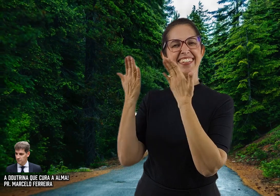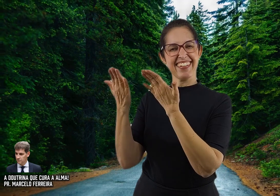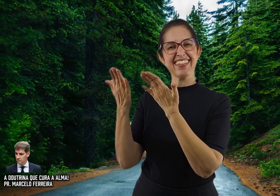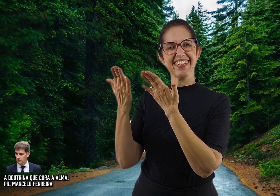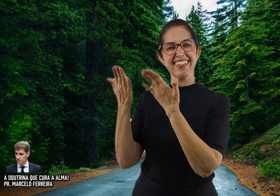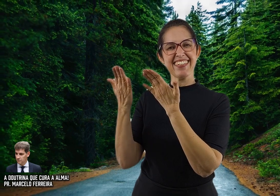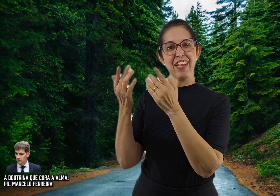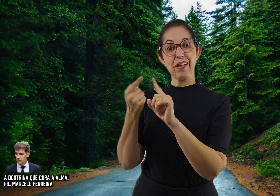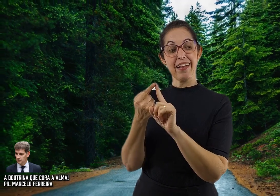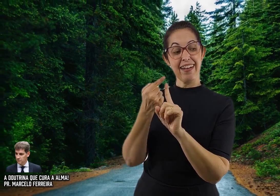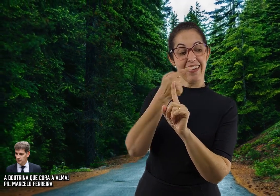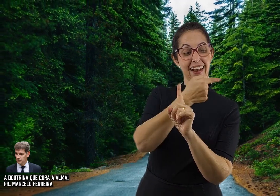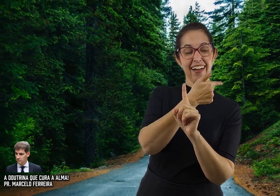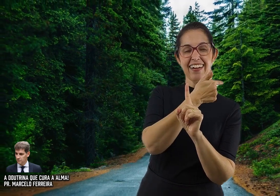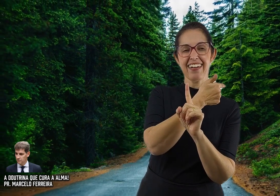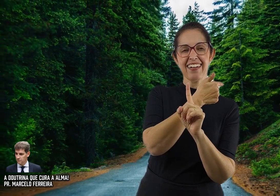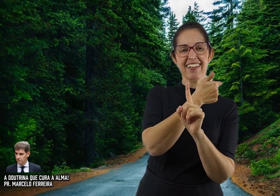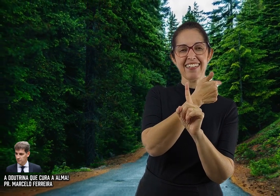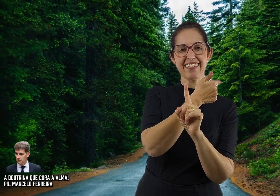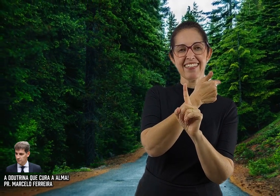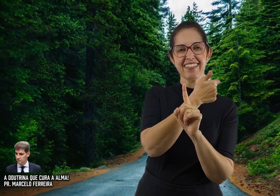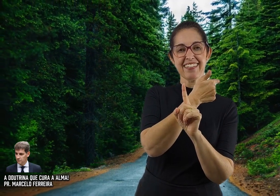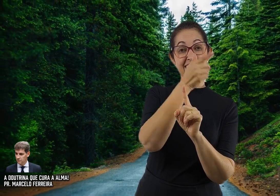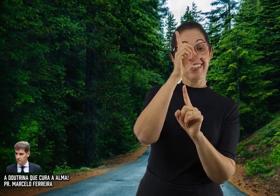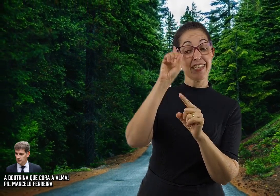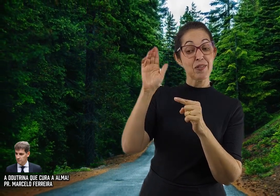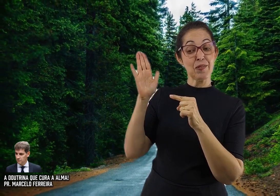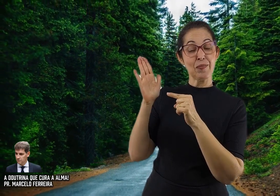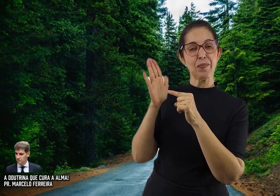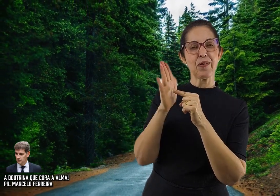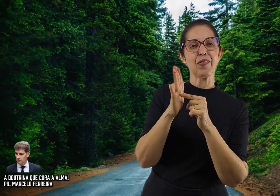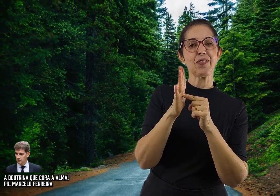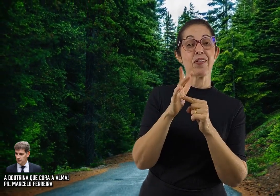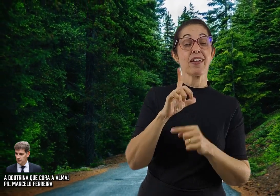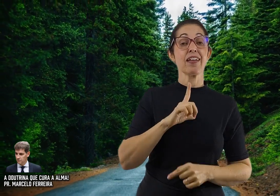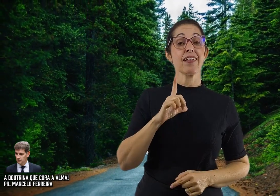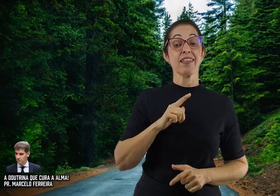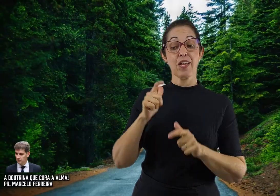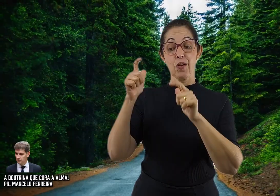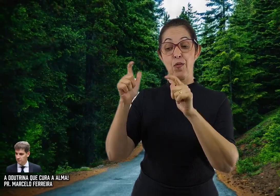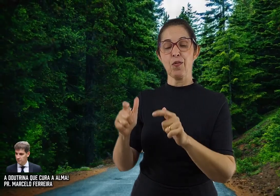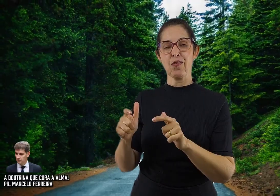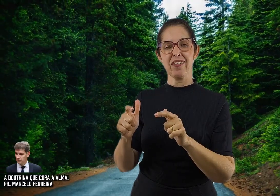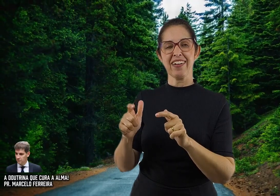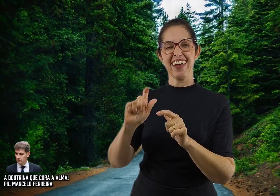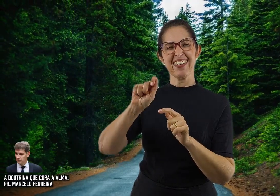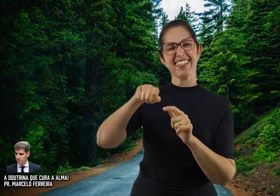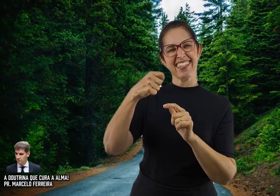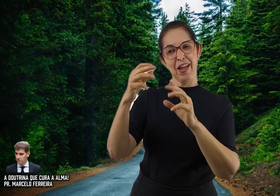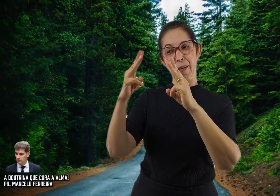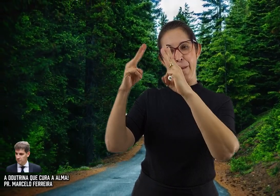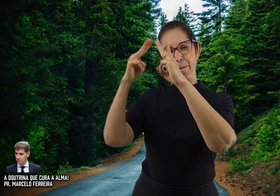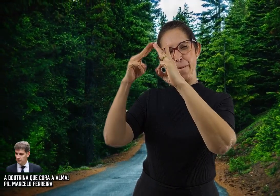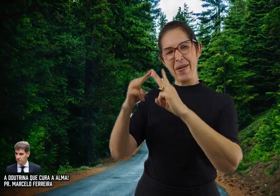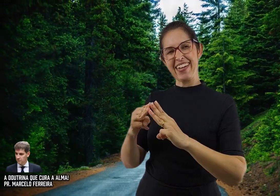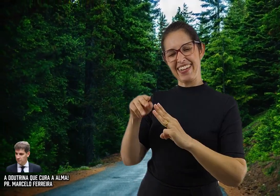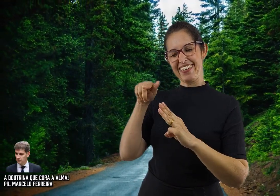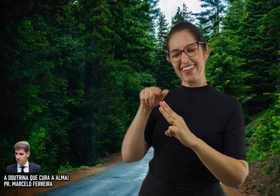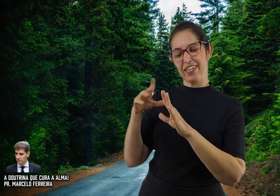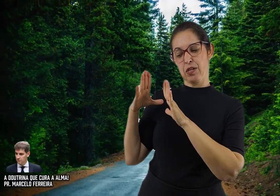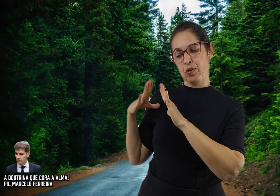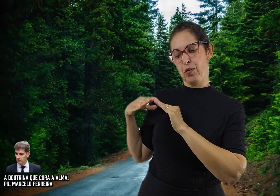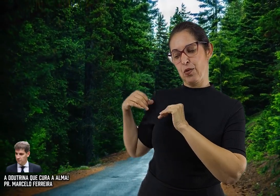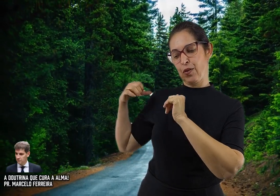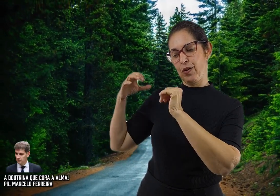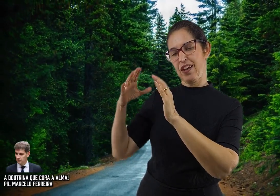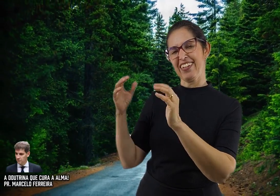no começo, Deus revelou que nós teríamos um lugar chamado Manaim, que é acampamento de